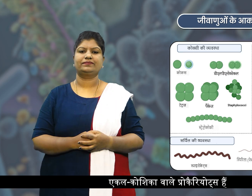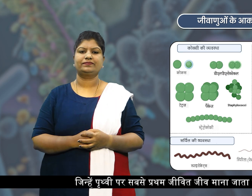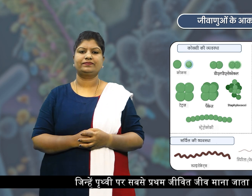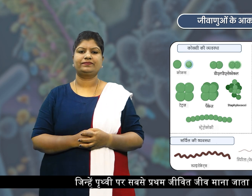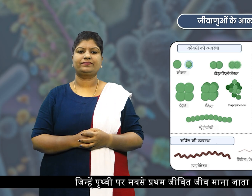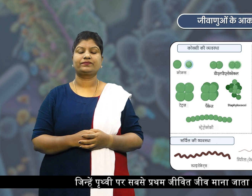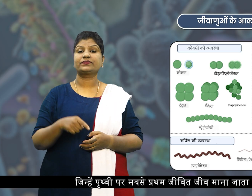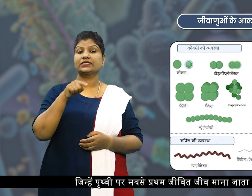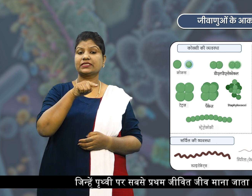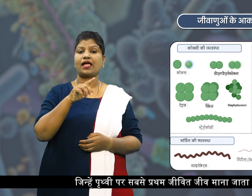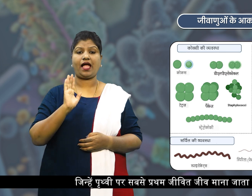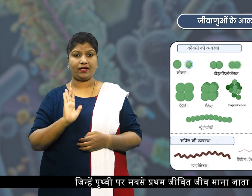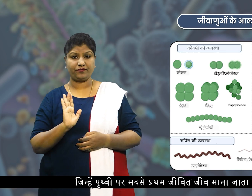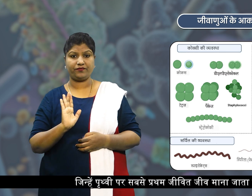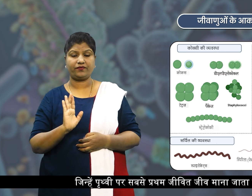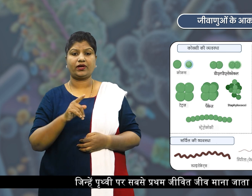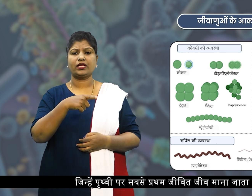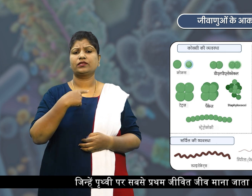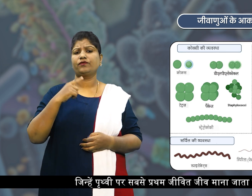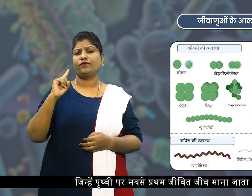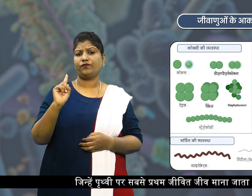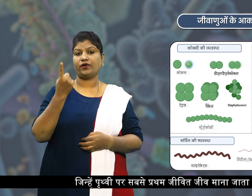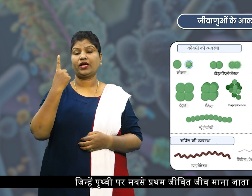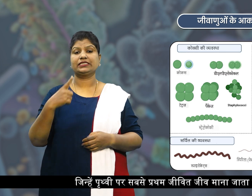जिन्हें पृथ्वी पर सबसे प्रथम जीवित जीव माना जाता है।